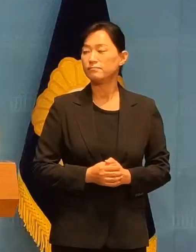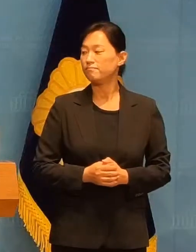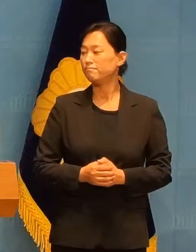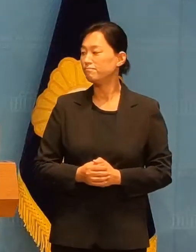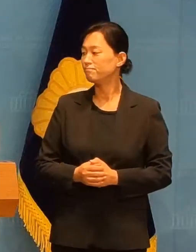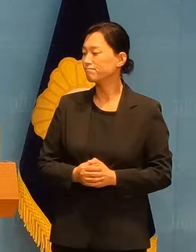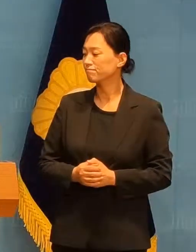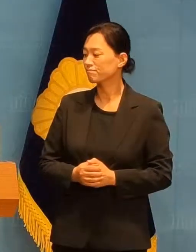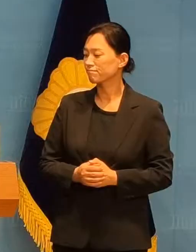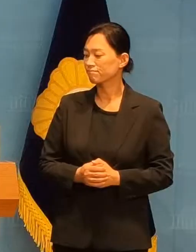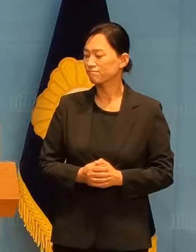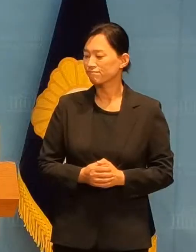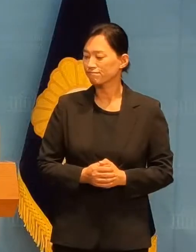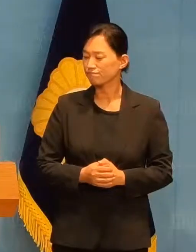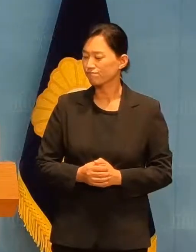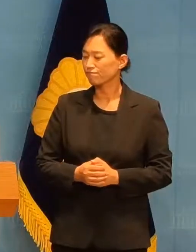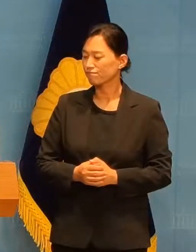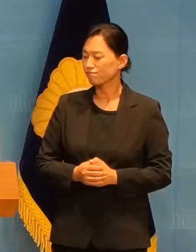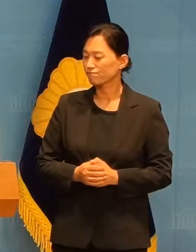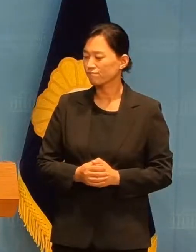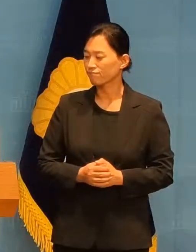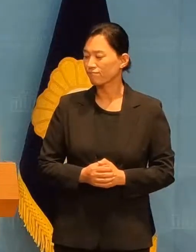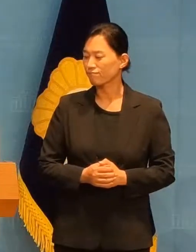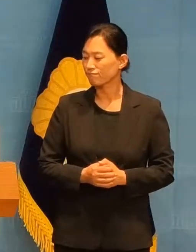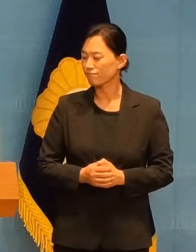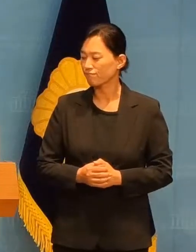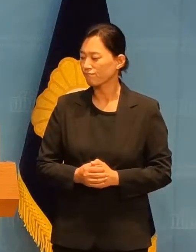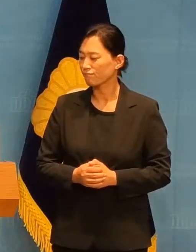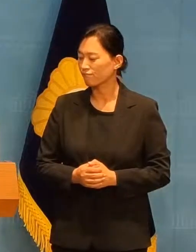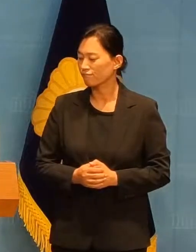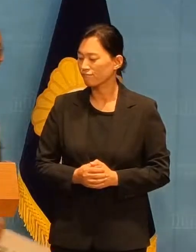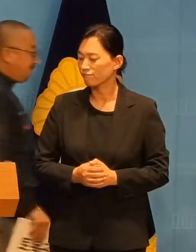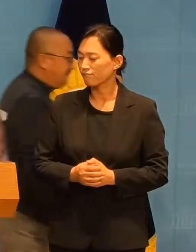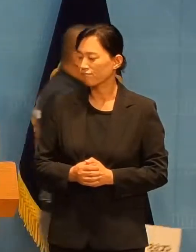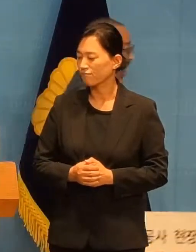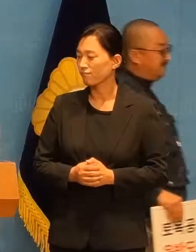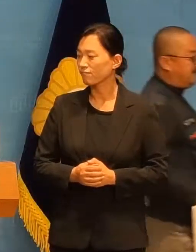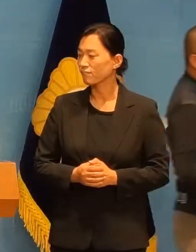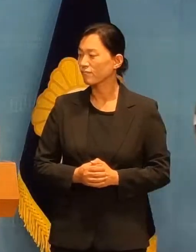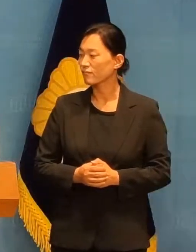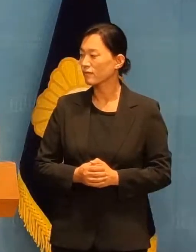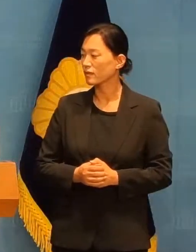공등이 이거 앞쪽으로.